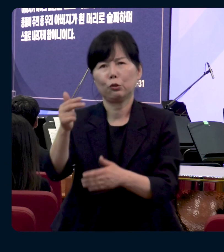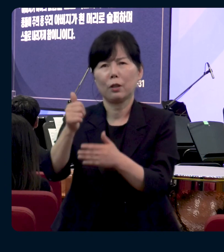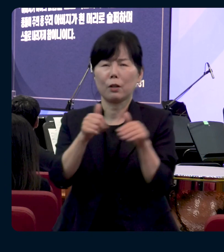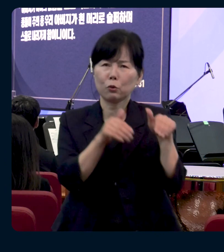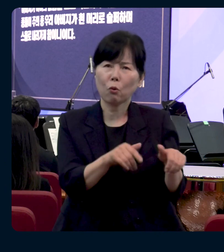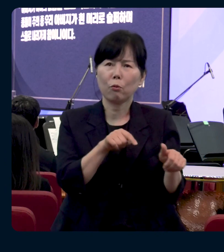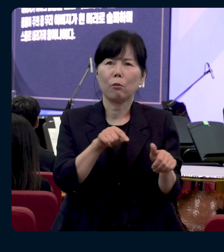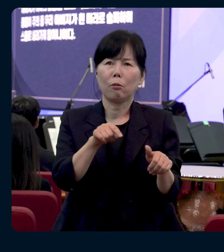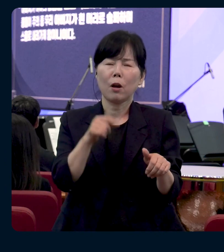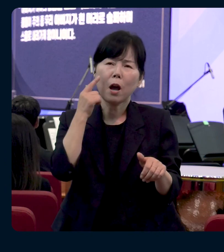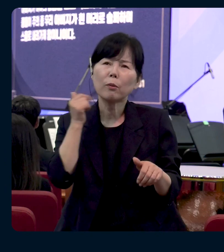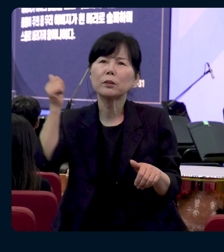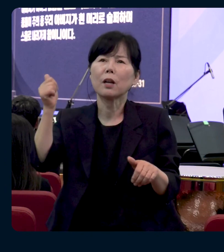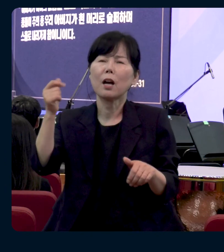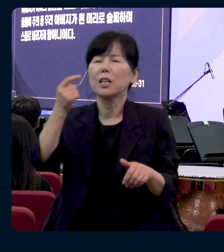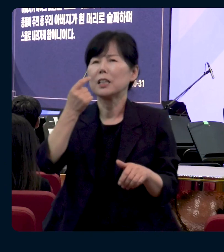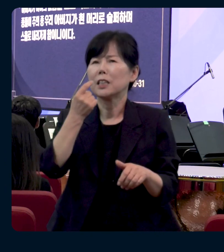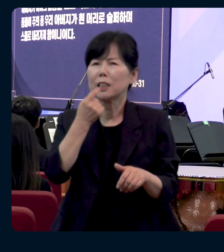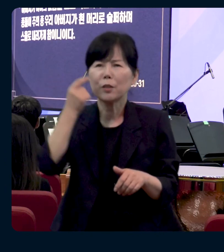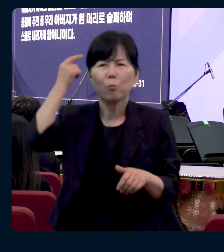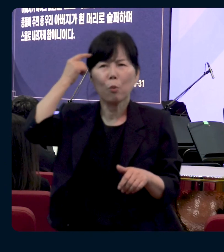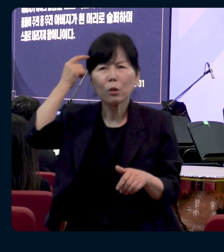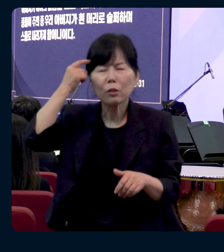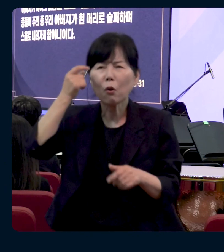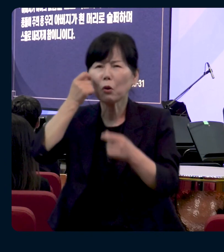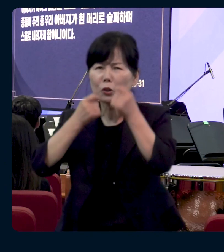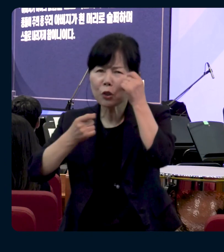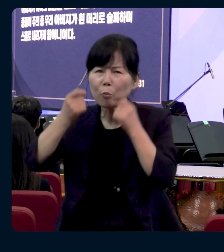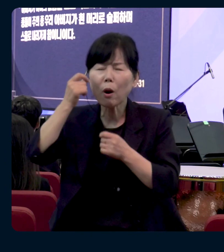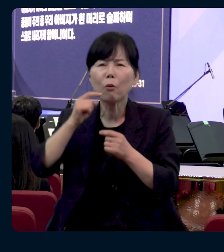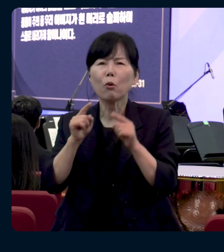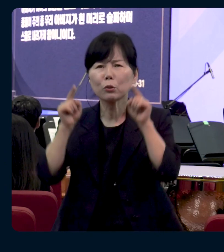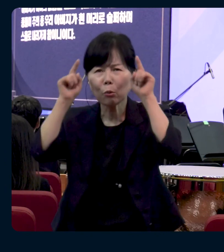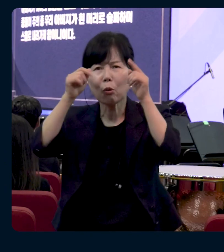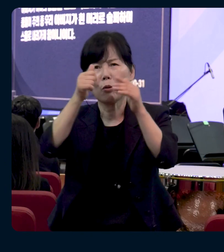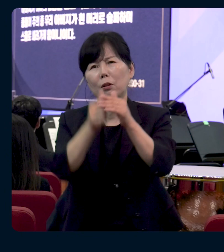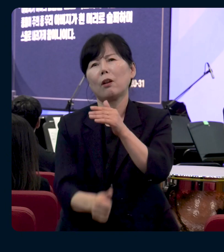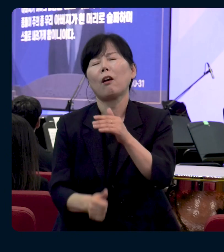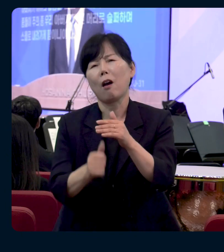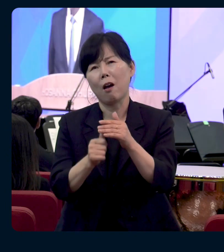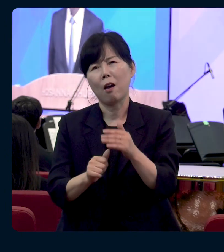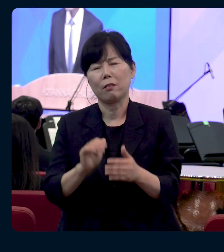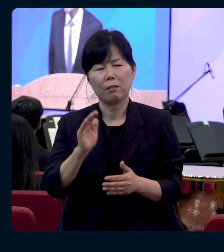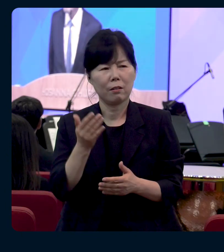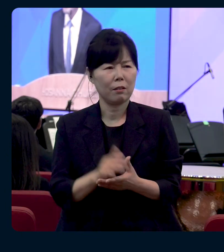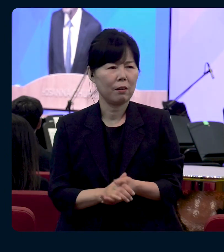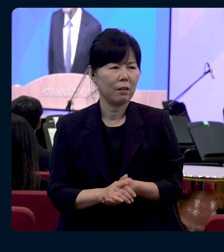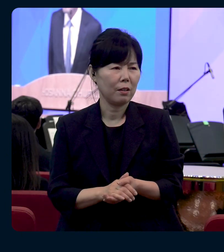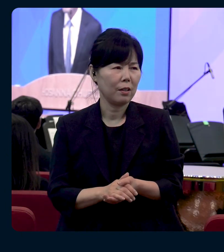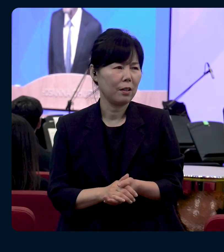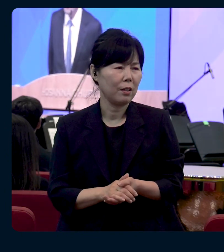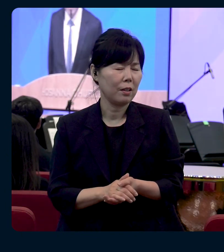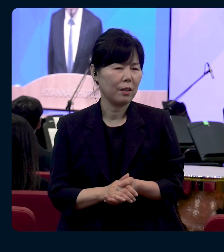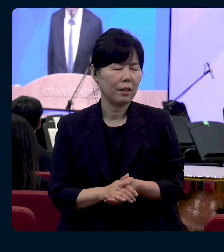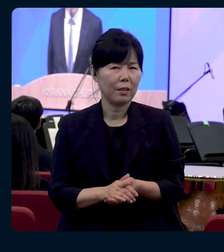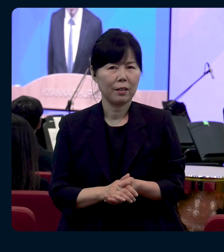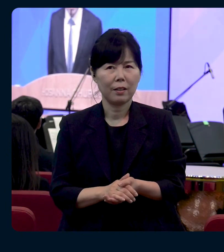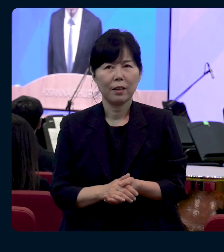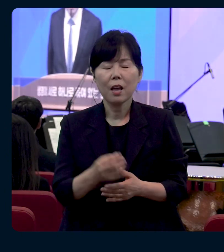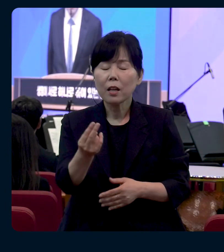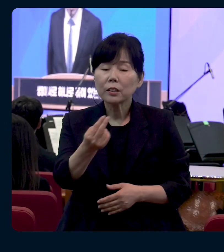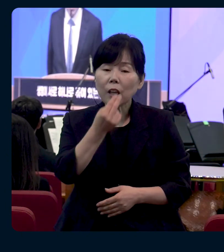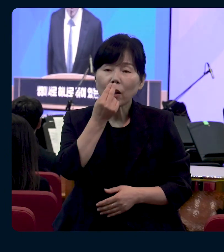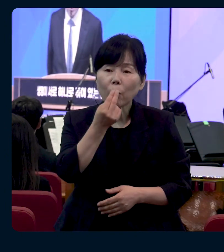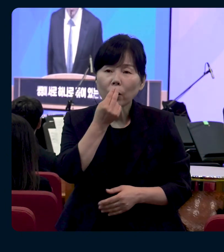아버지가 흰머리로 슬퍼하며 스올로 내려가게 함이니이다. 여기 기가 막힌 표현이 나오죠.